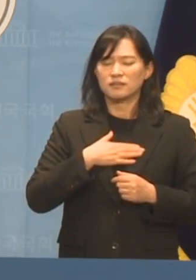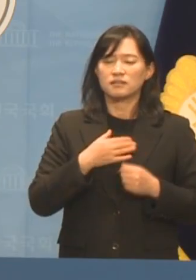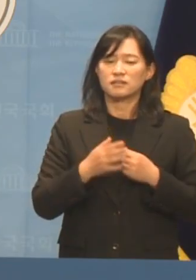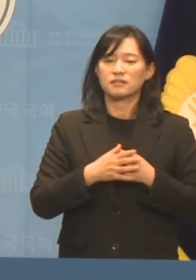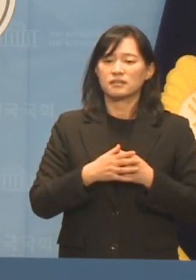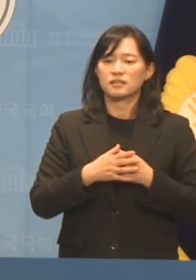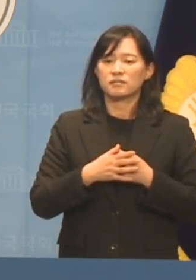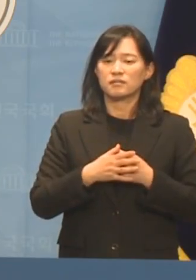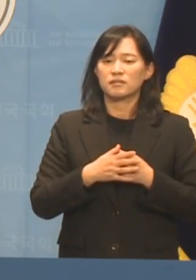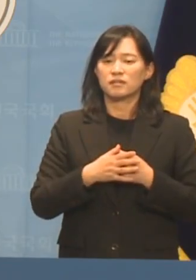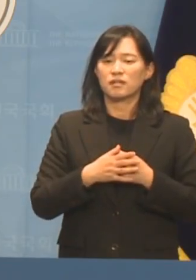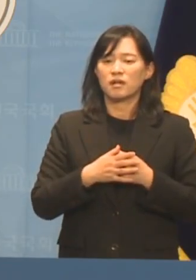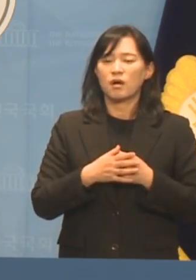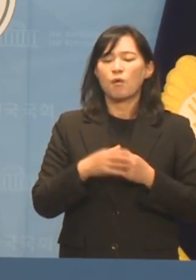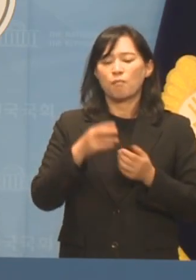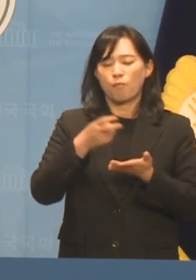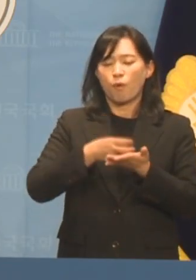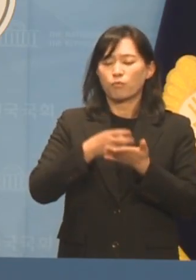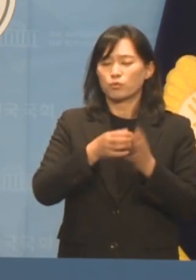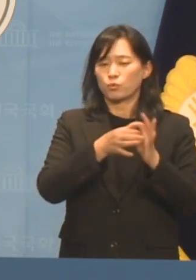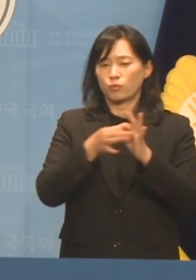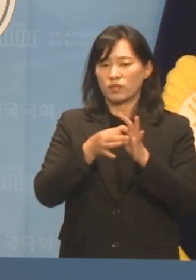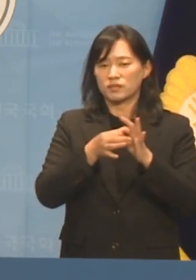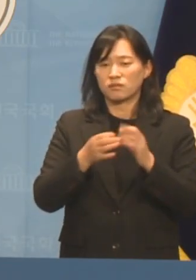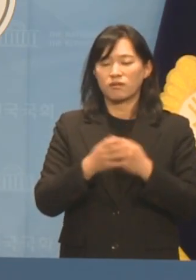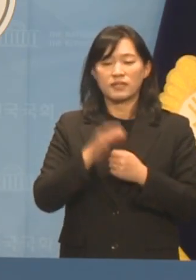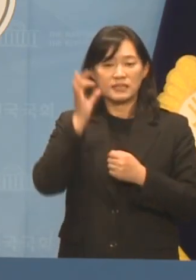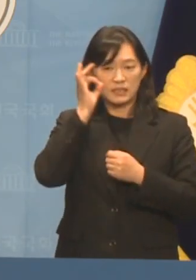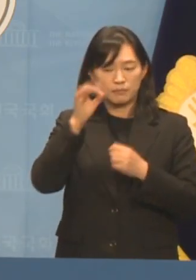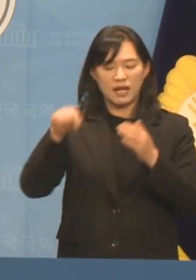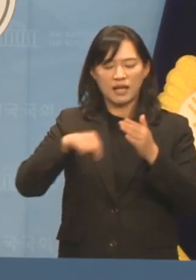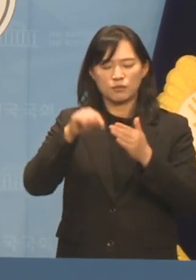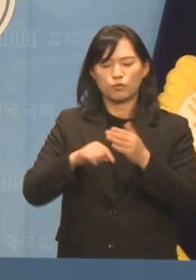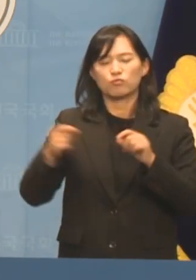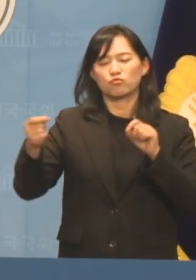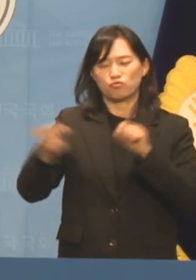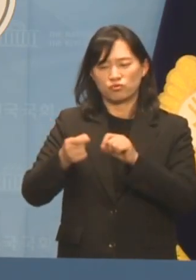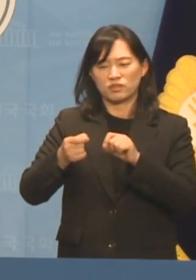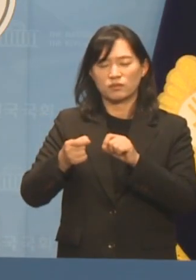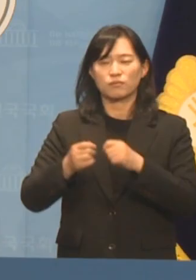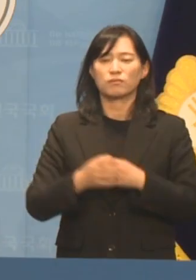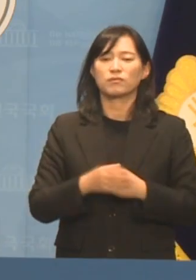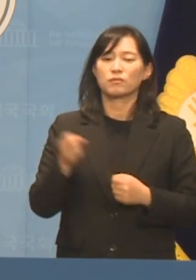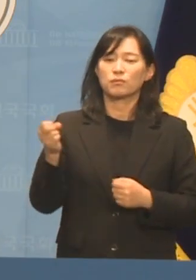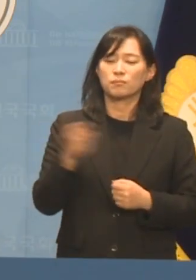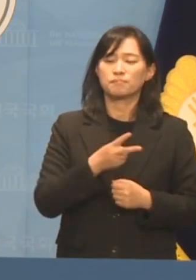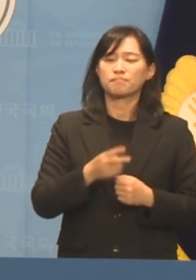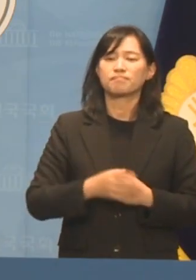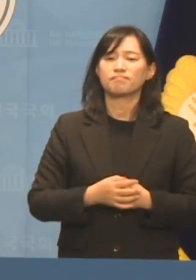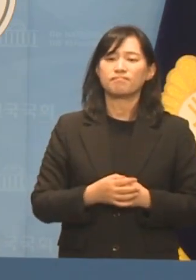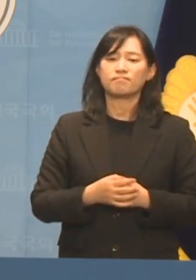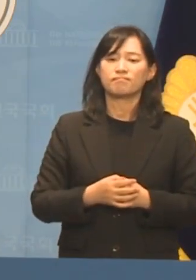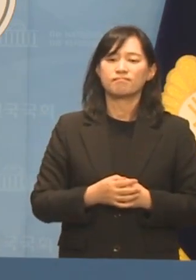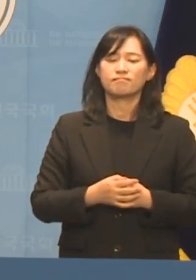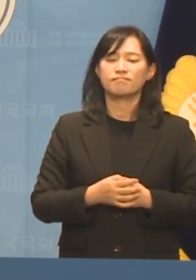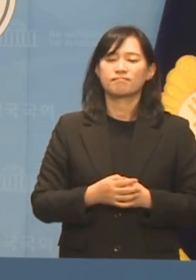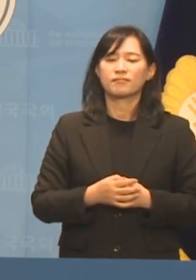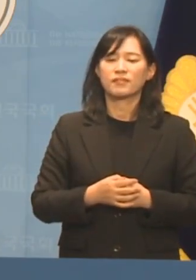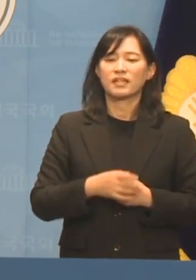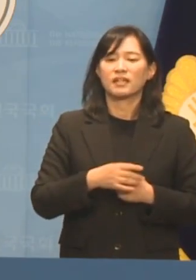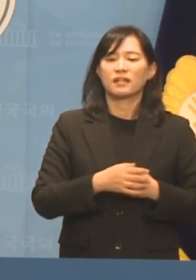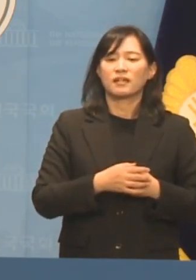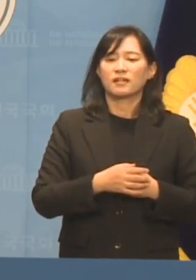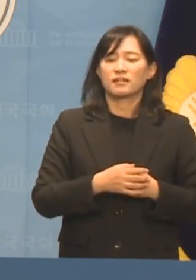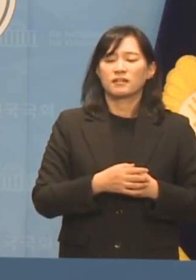대규모 유통업법을 통해서 열흘 이내로 좀 단축할 수 있는 법, 그리고 역시 TMF